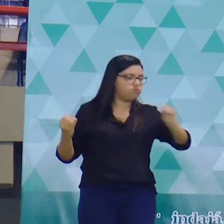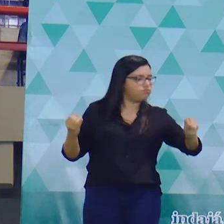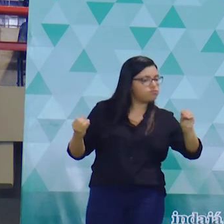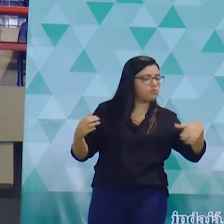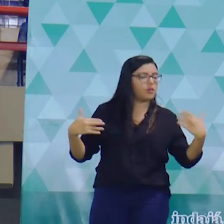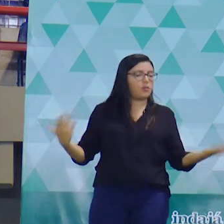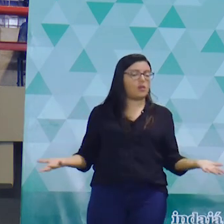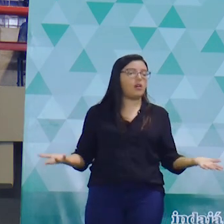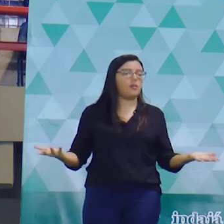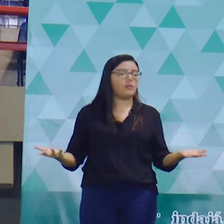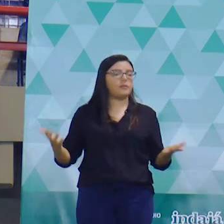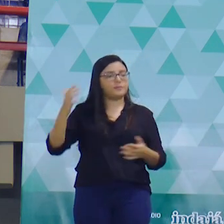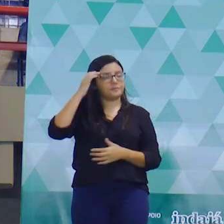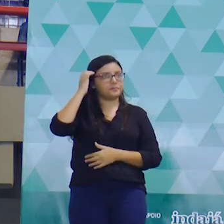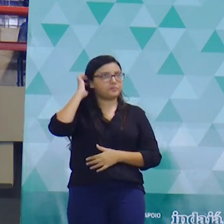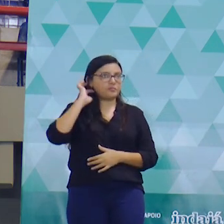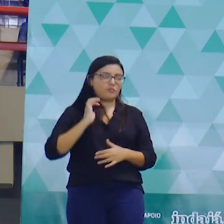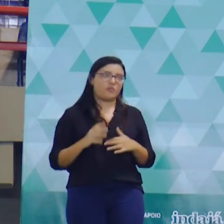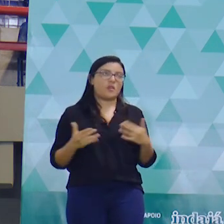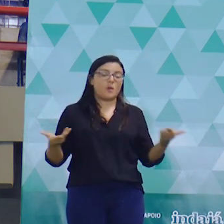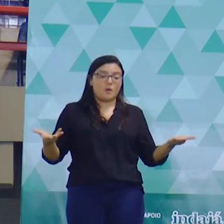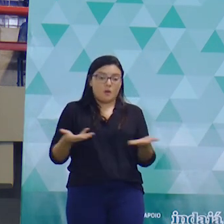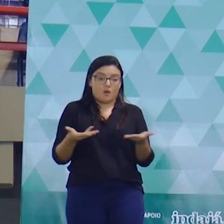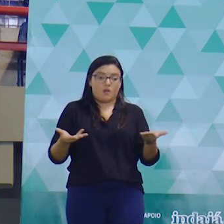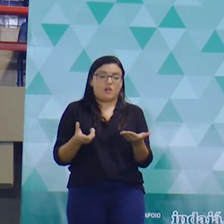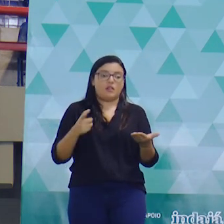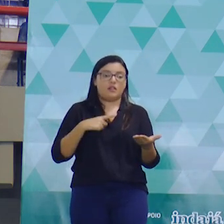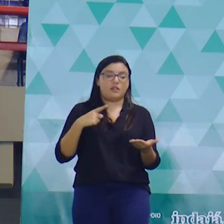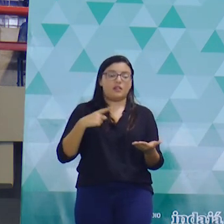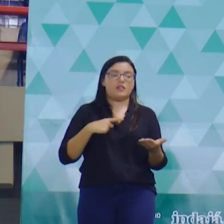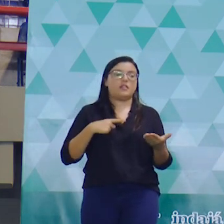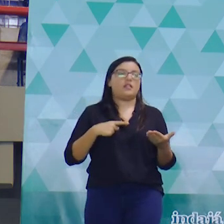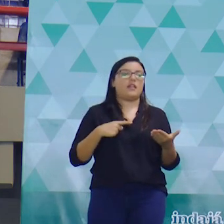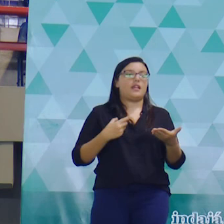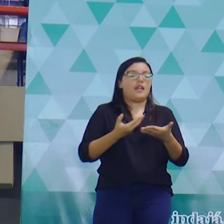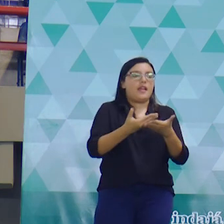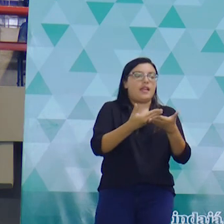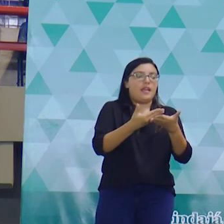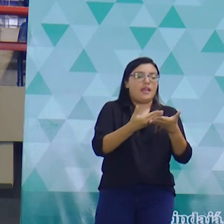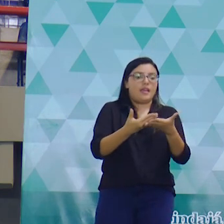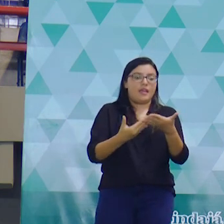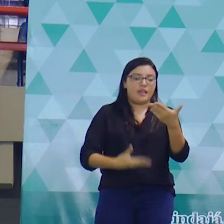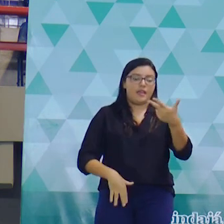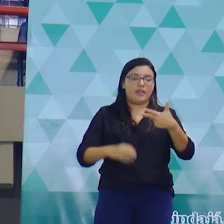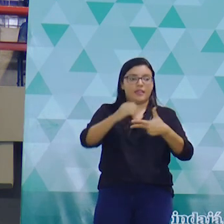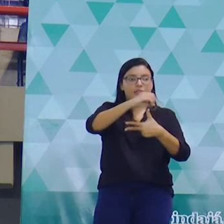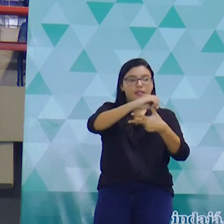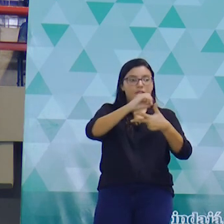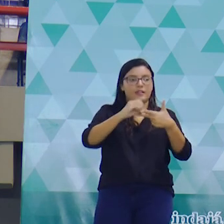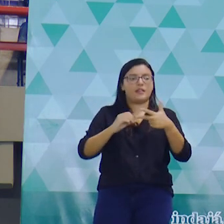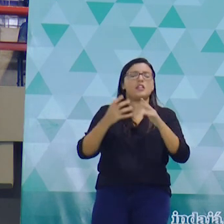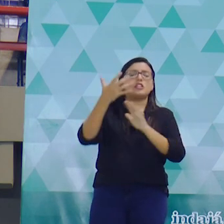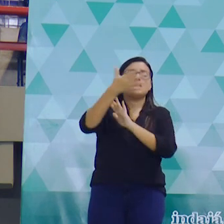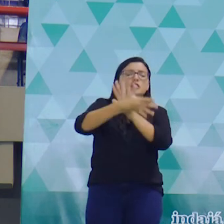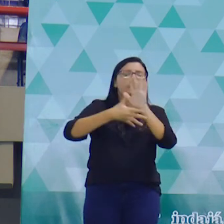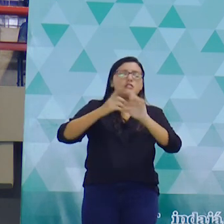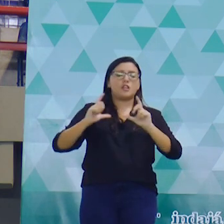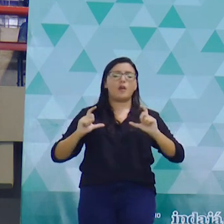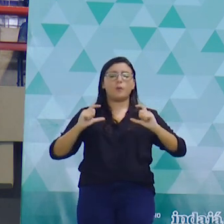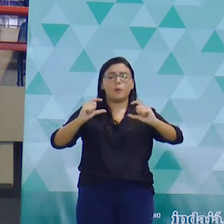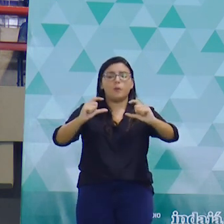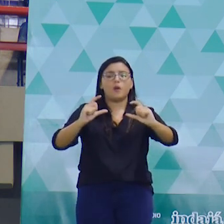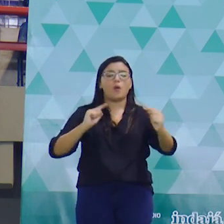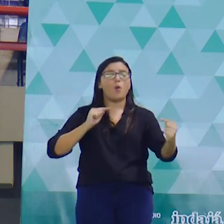Tá? Então, antigamente havia isso. Hoje em dia, há uma promessa do Enem, dos elaboradores, de trazerem textos mais